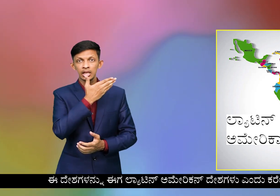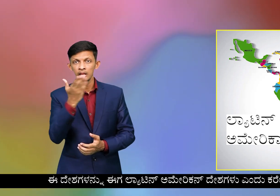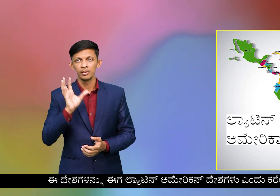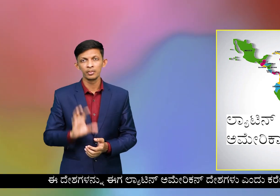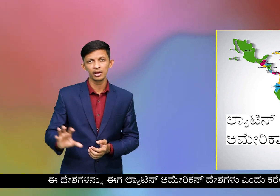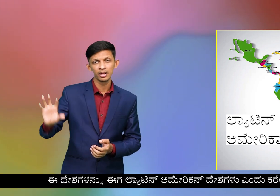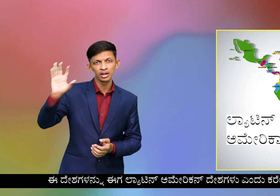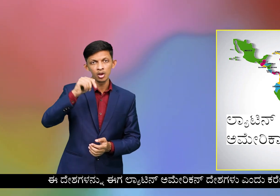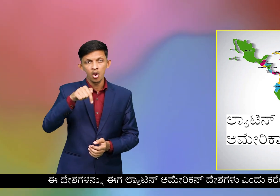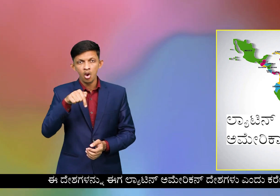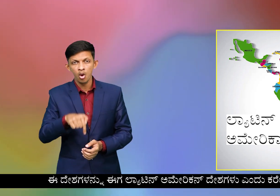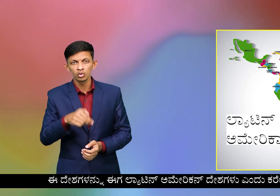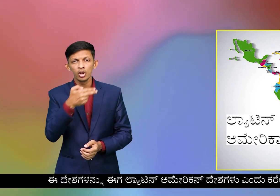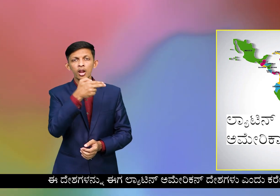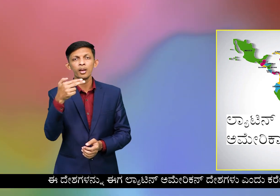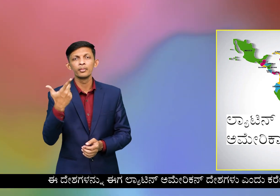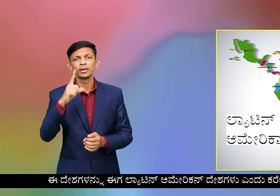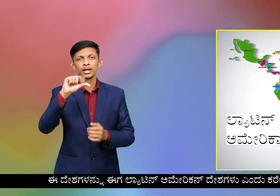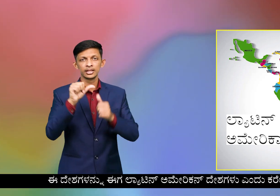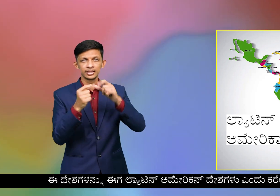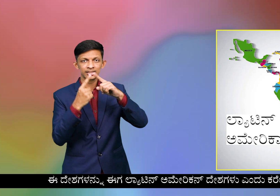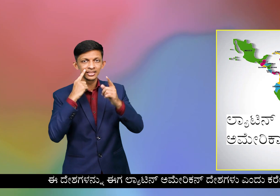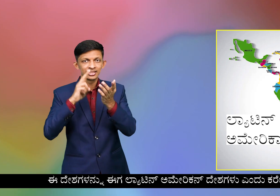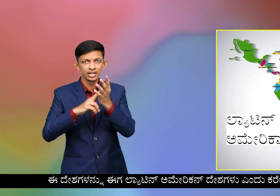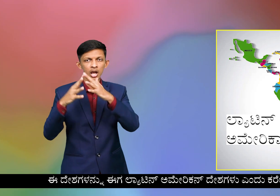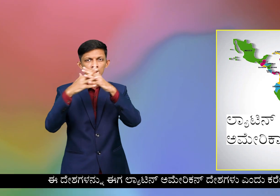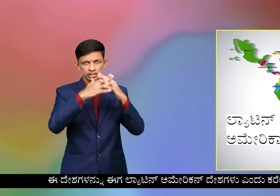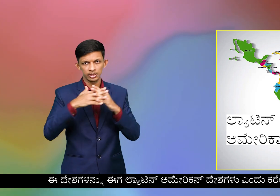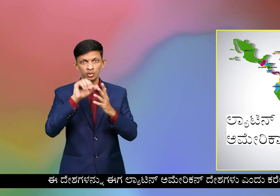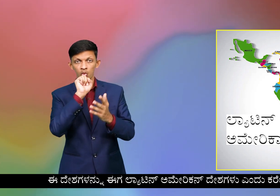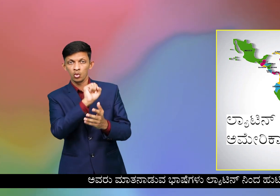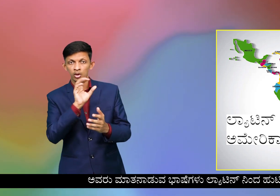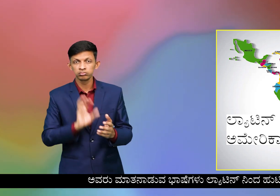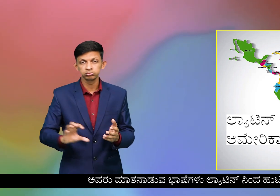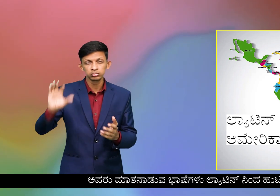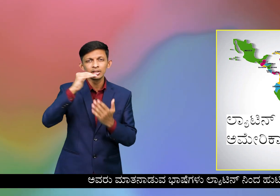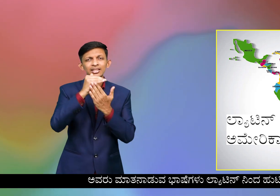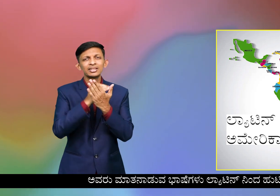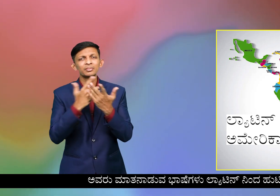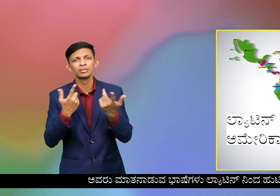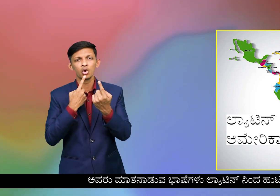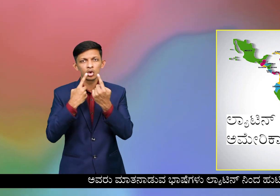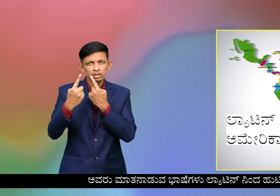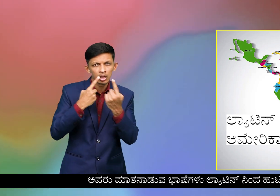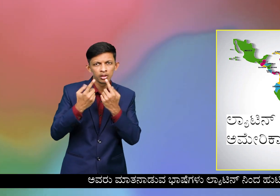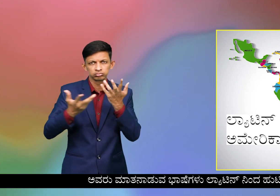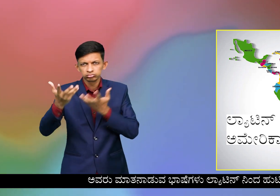ಈ ದೇಶಗಳನ್ನು ಈಗ ಲ್ಯಾಟಿನ್ ಅಮೆರಿಕನ್ ದೇಶಗಳು ಎಂದು ಕರೆಯಲಾಗುತ್ತದೆ, ಏಕೆಂದರೆ ಅವರು ಮಾತನಾಡುವ ಭಾಷೆಗಳು